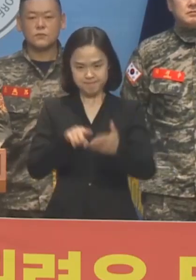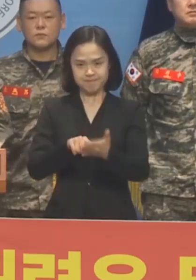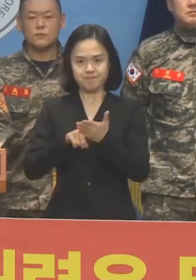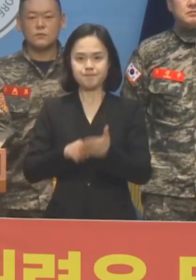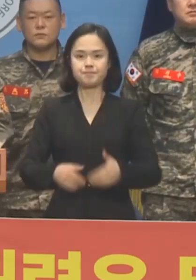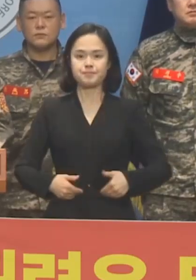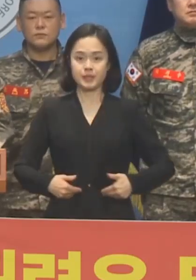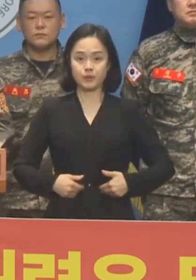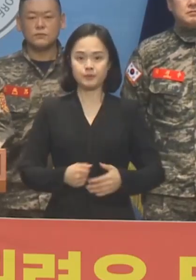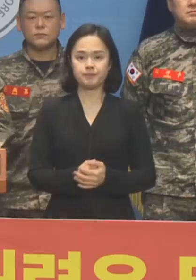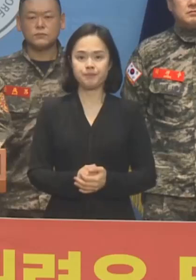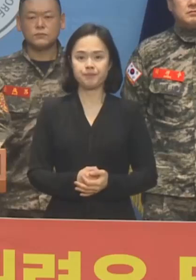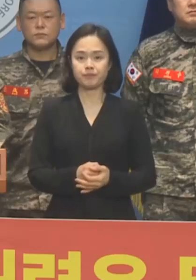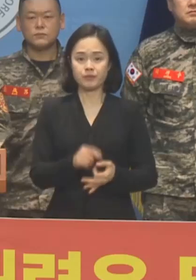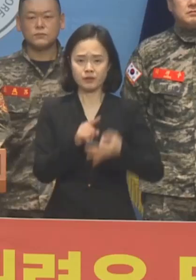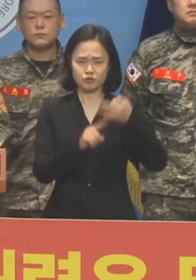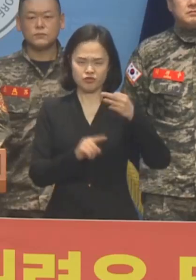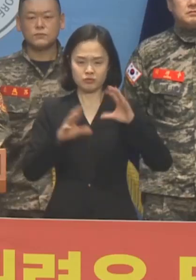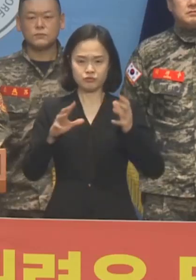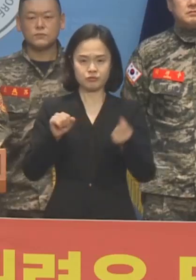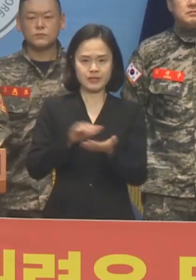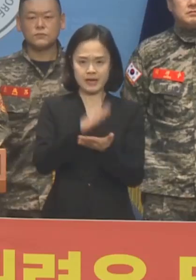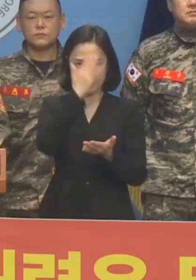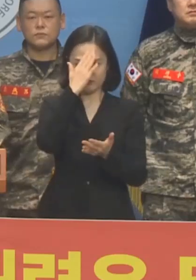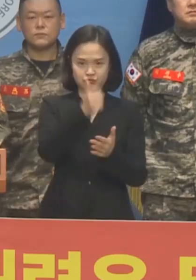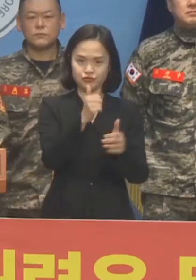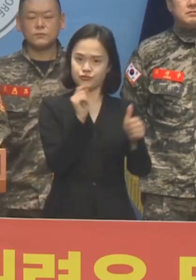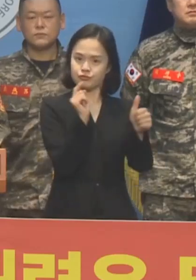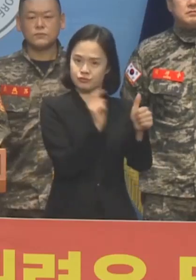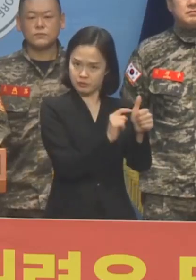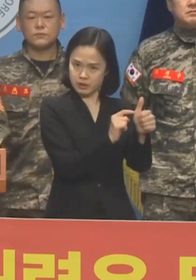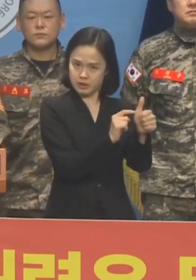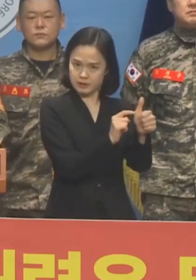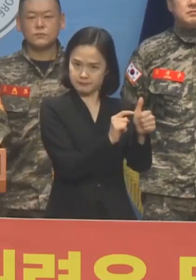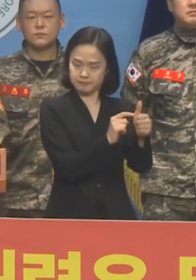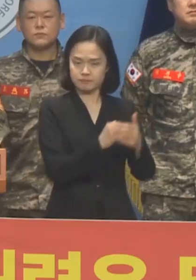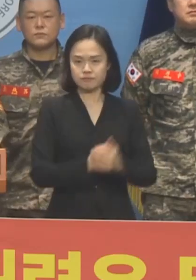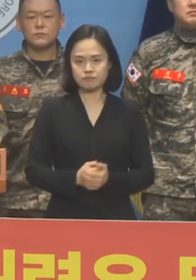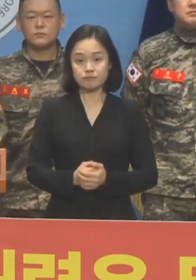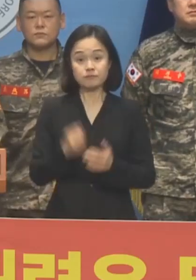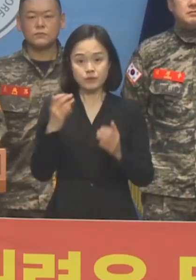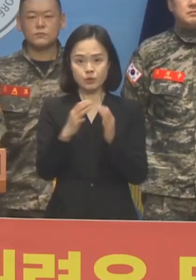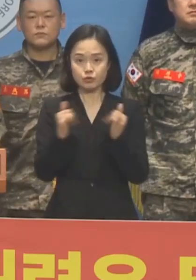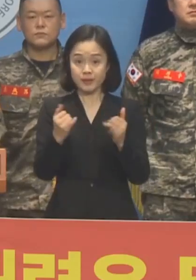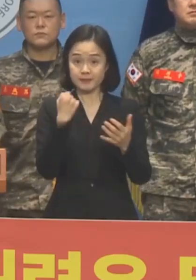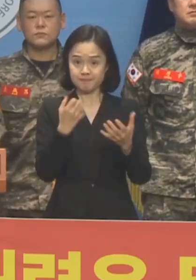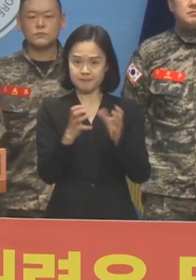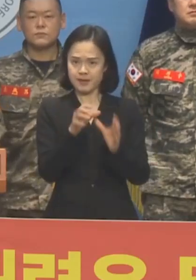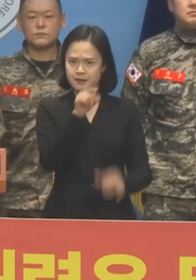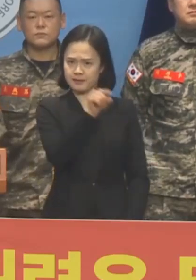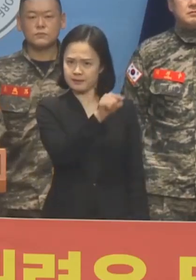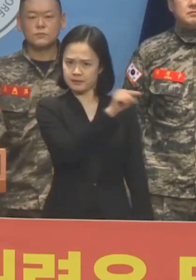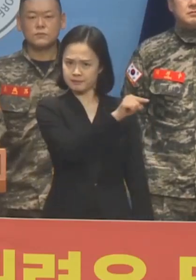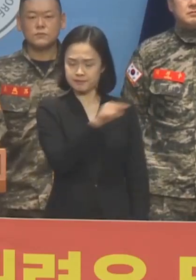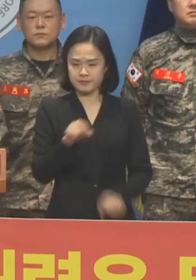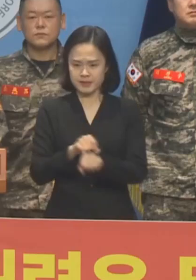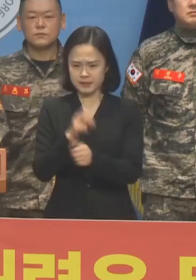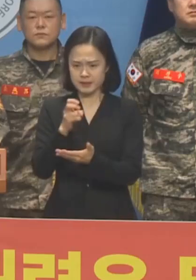국민의힘은 최상병 사건의 진실을 밝히기 위한 특검법을 3번이나 틀어막았습니다.